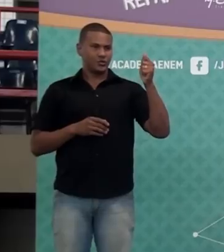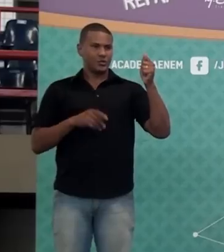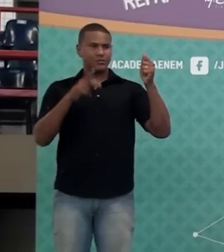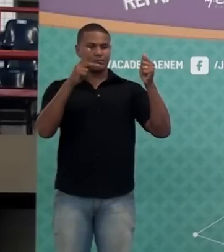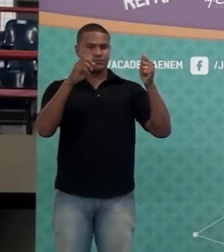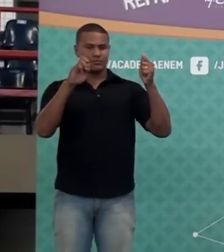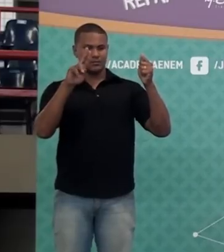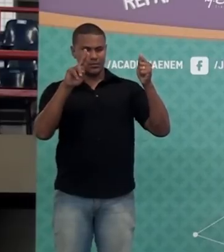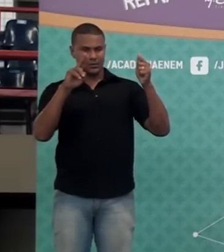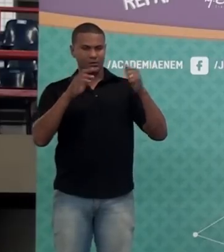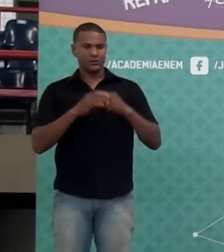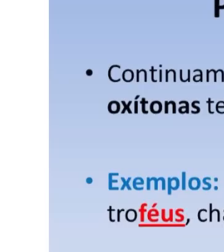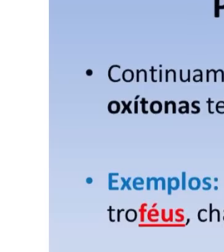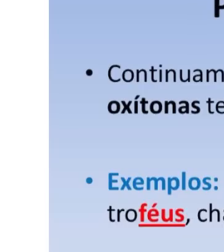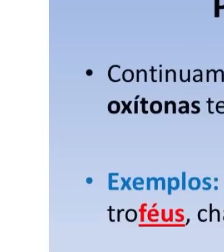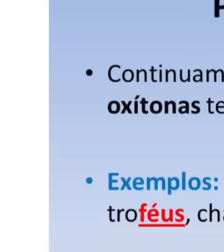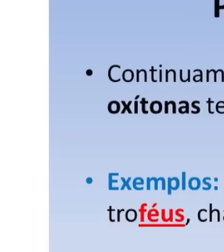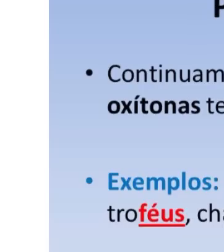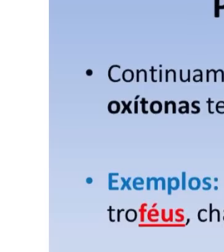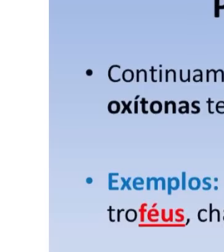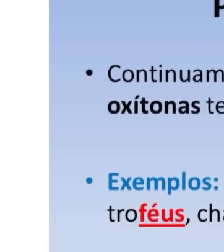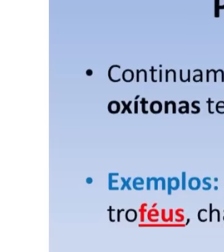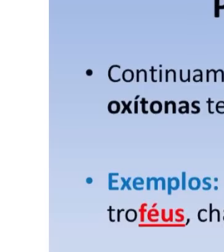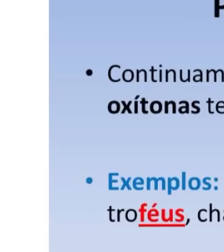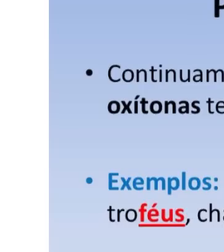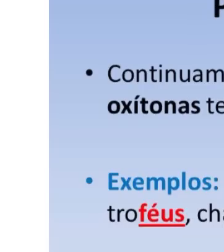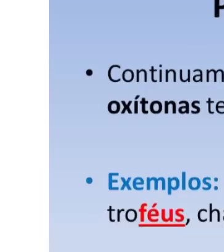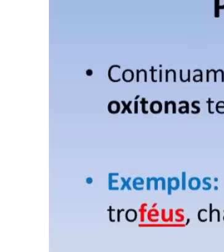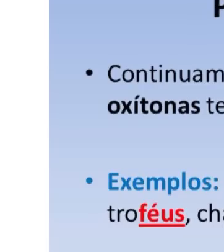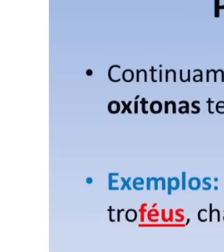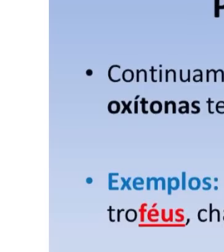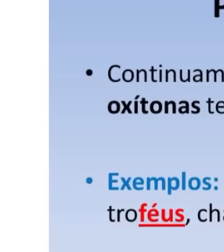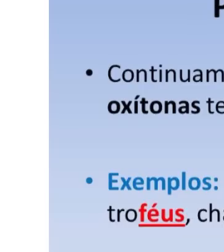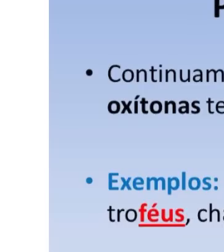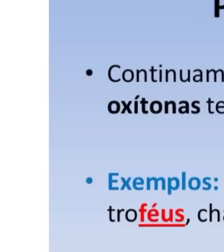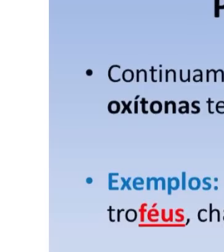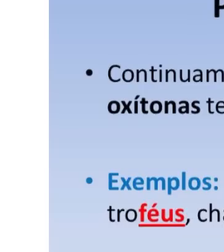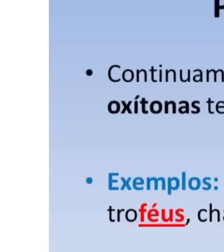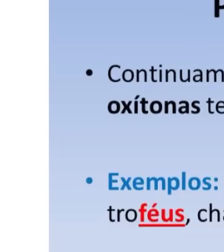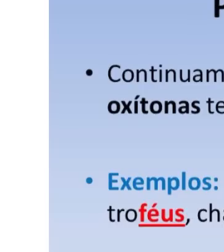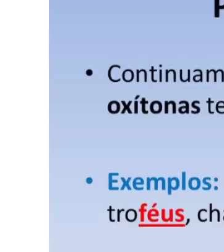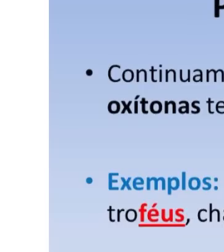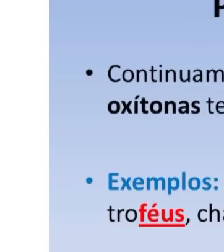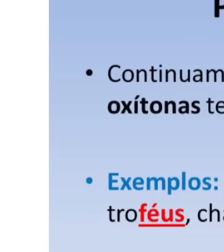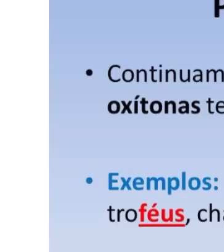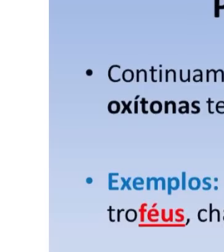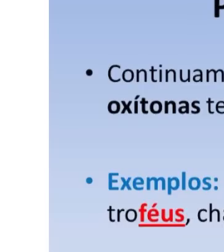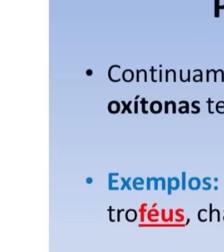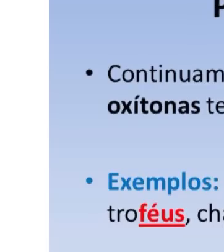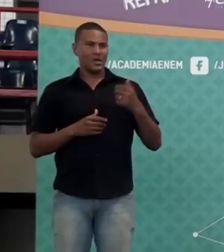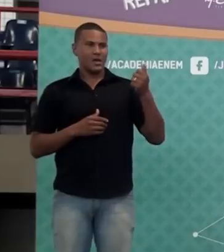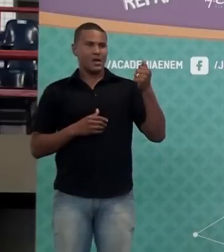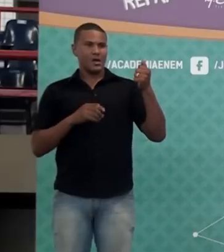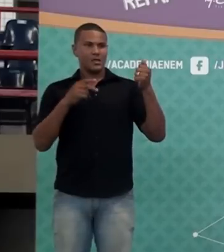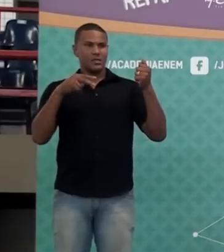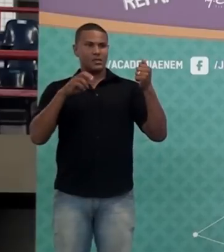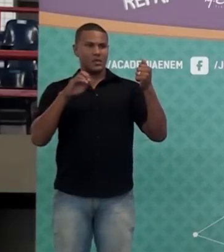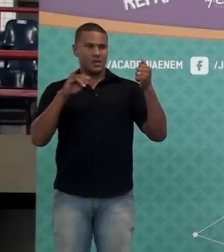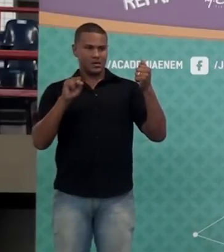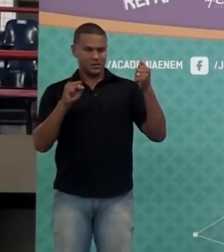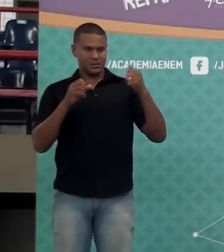chapéus, anéis, ilhéu. Pessoal, eu queria mostrar uma coisa para